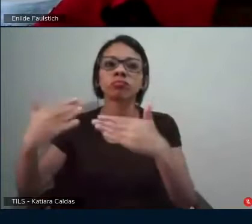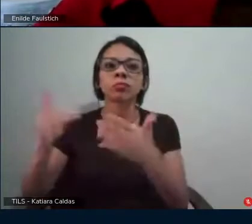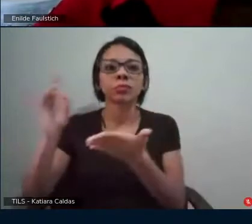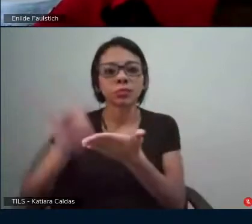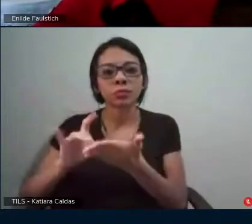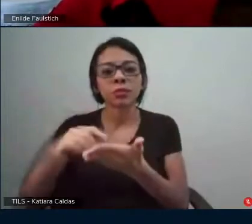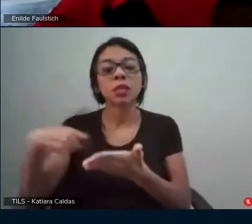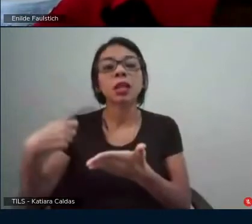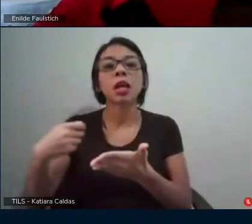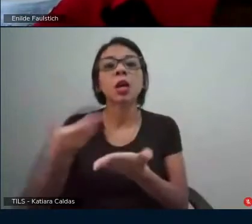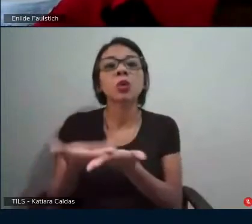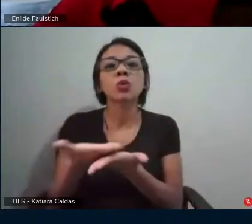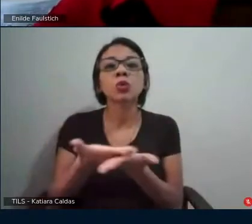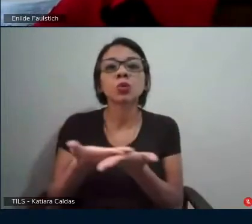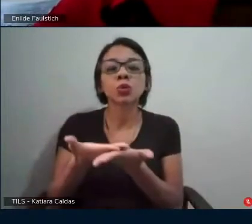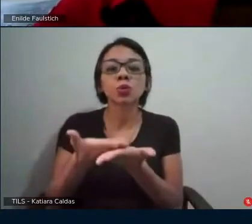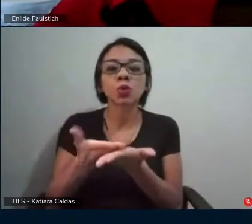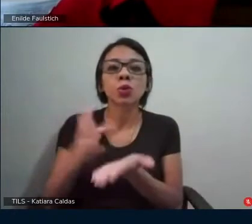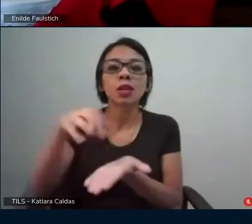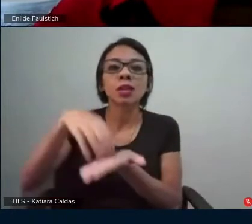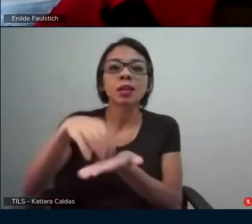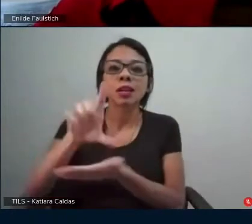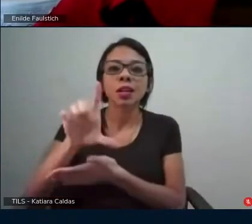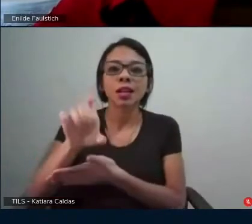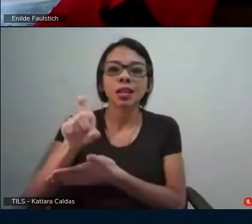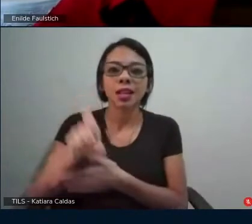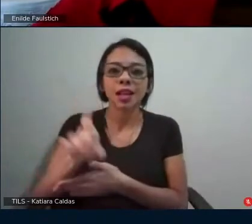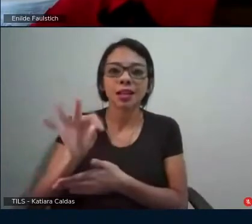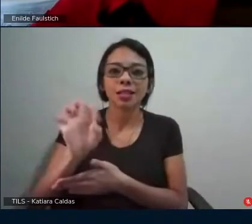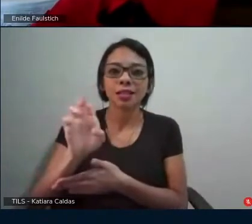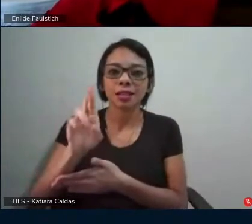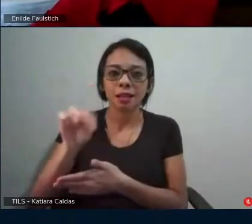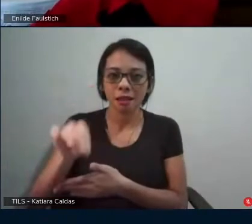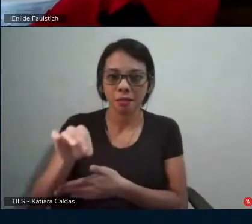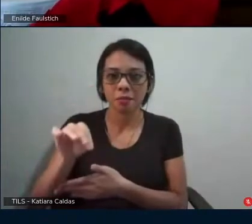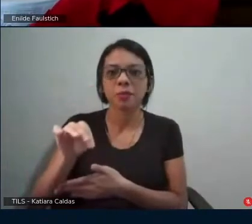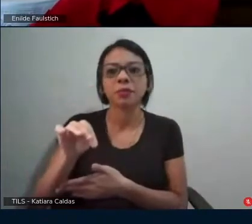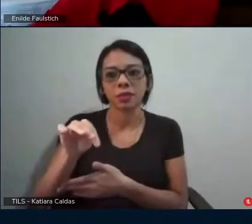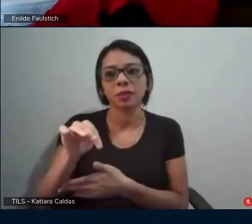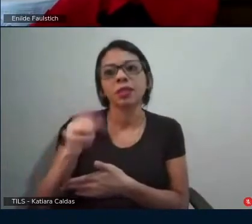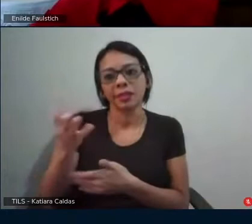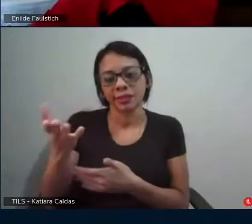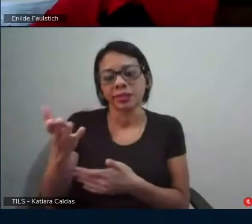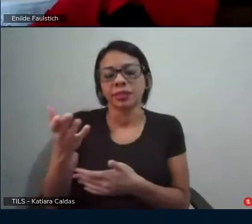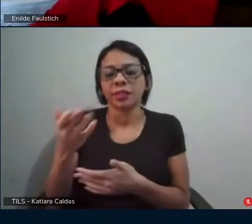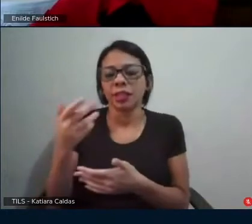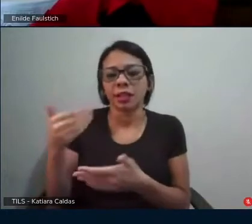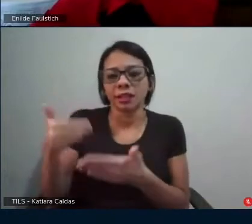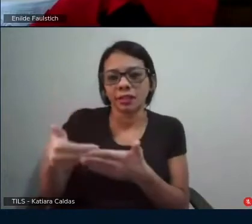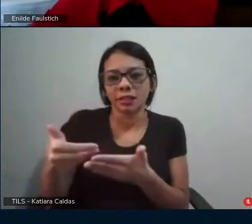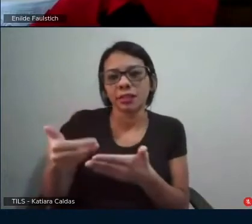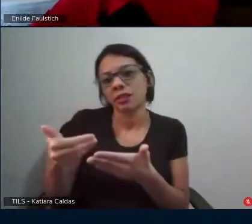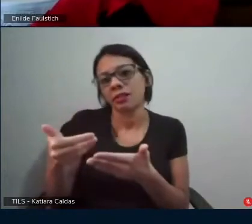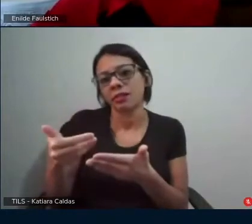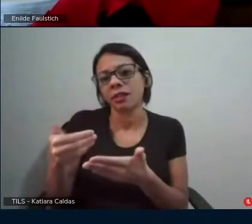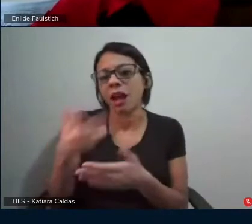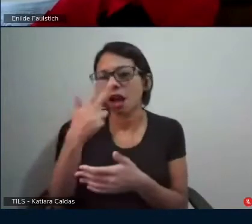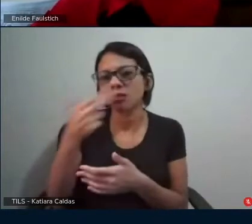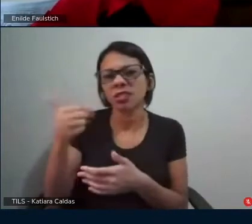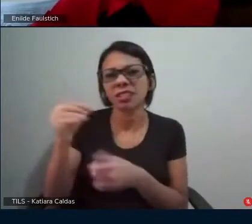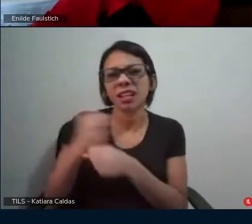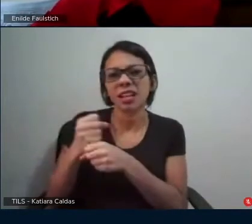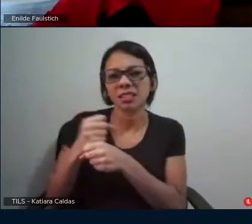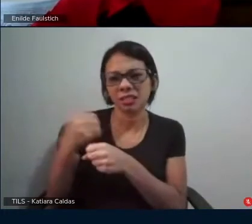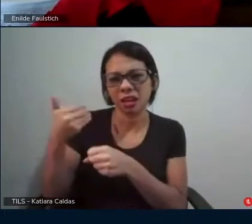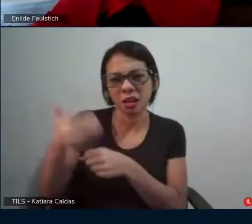realizado pelos estudos do Centro Lexterme. Nesses últimos, eu posso dizer, 10 anos